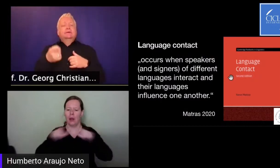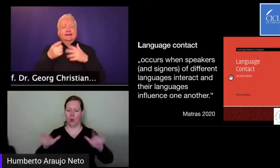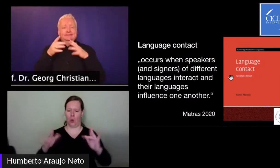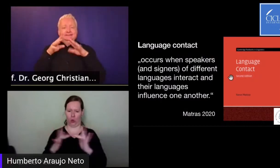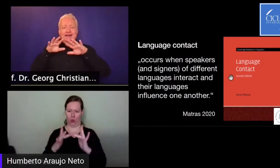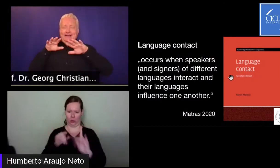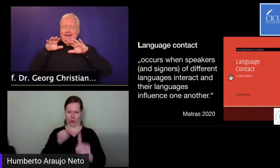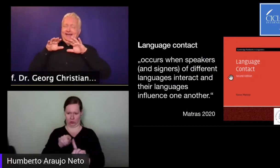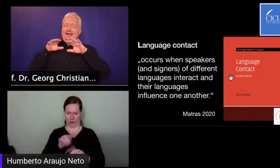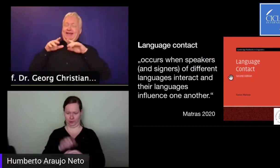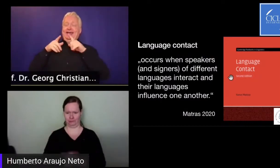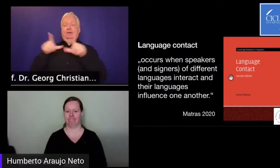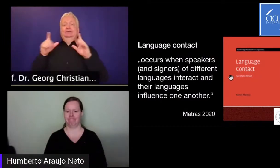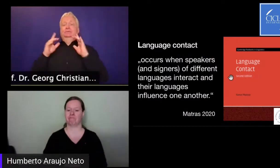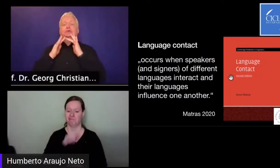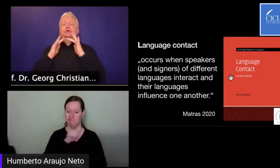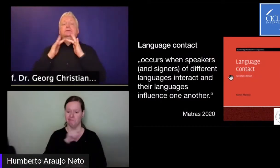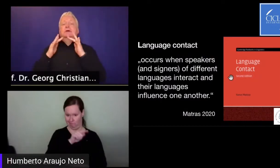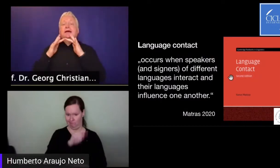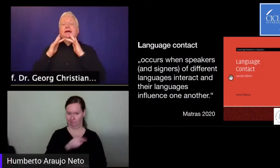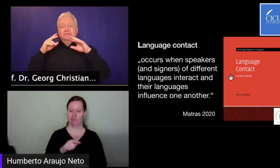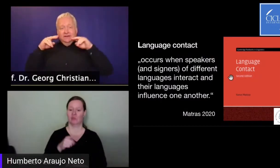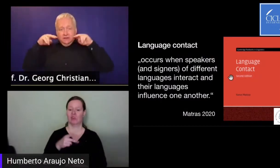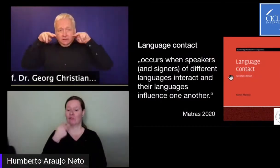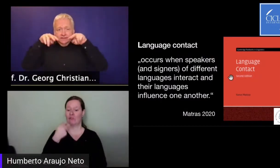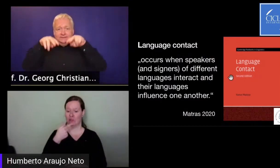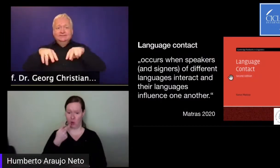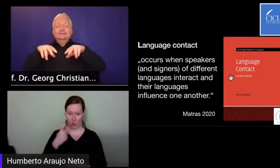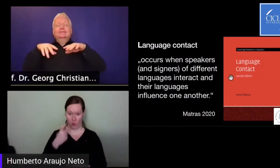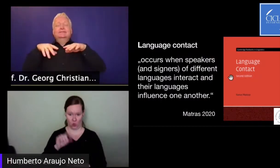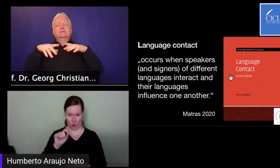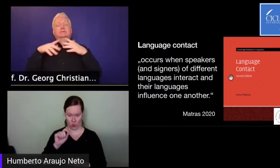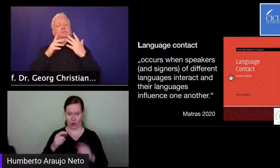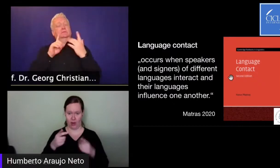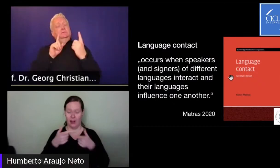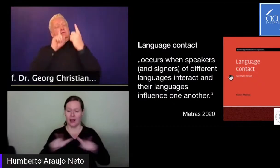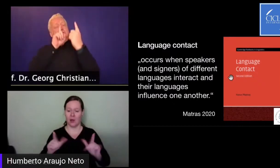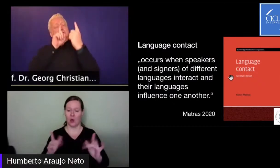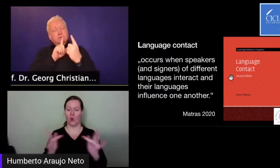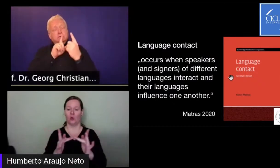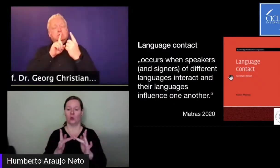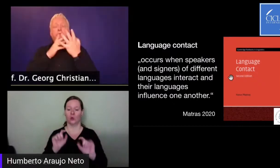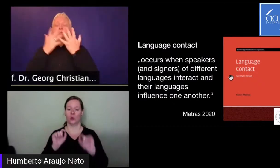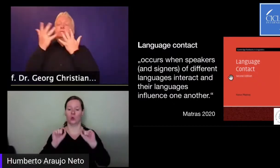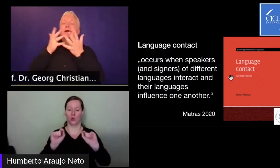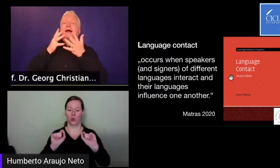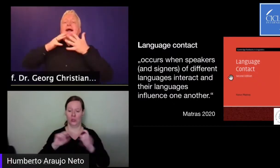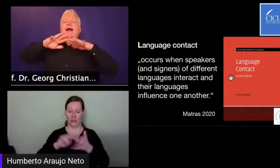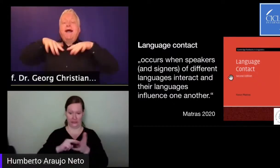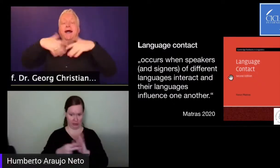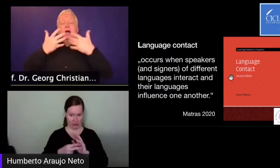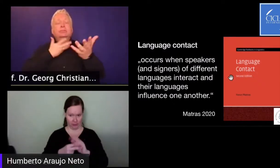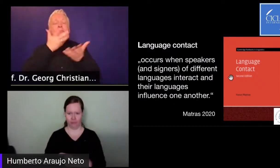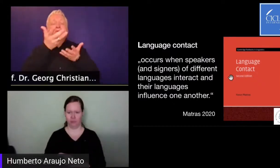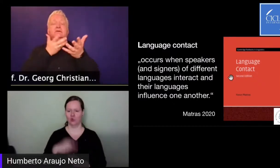Esse recorte que eu vou fazer diz respeito aos estudos de línguas em contato, só que línguas de